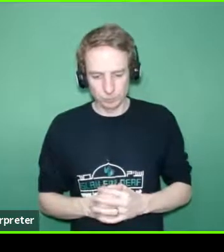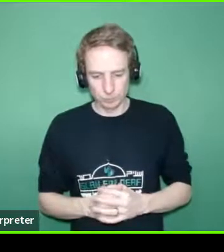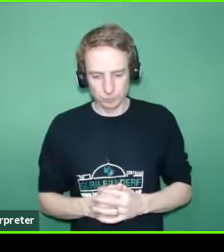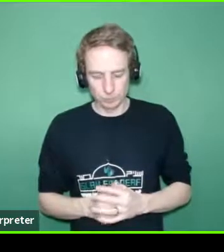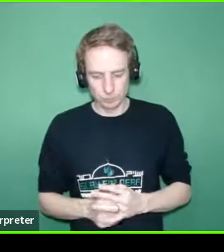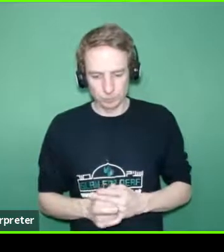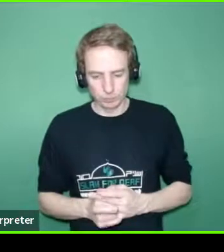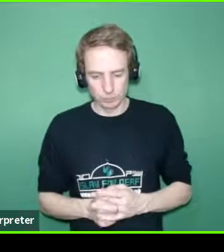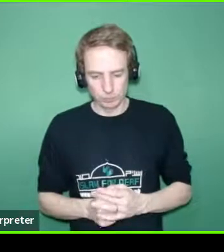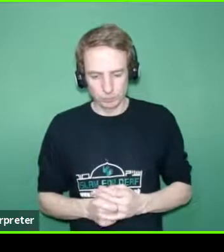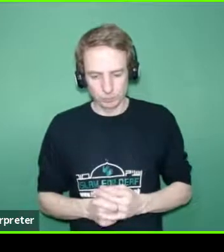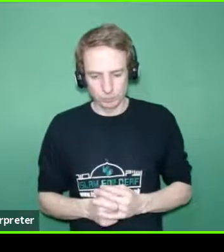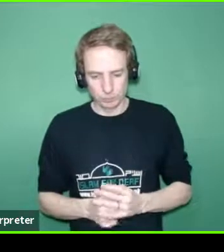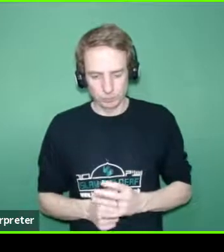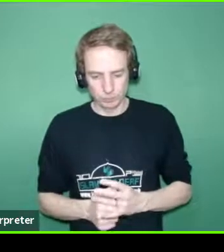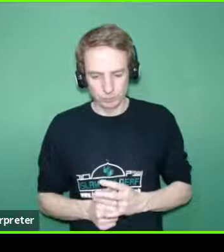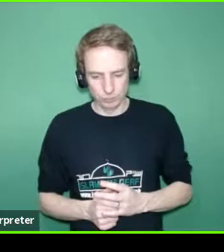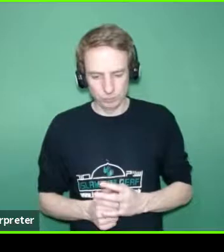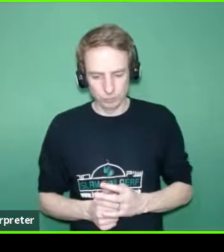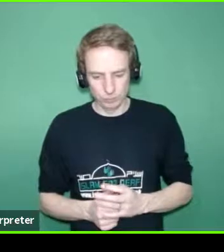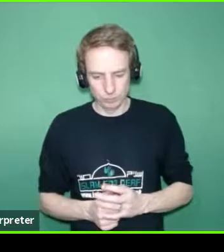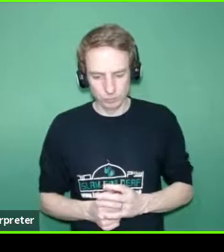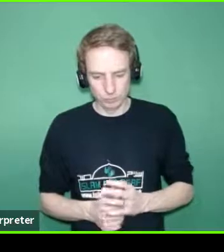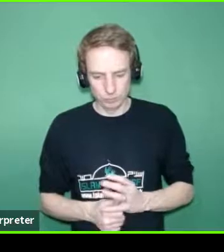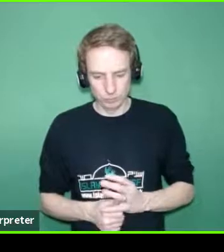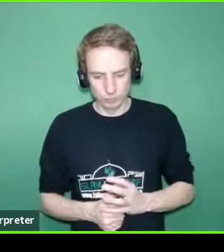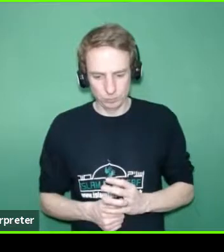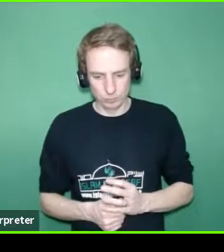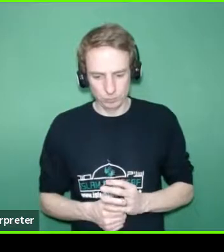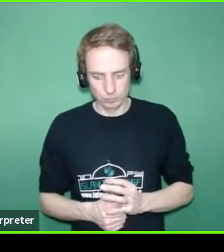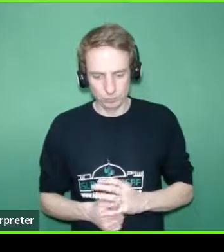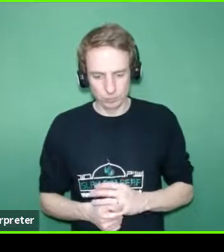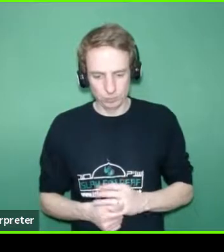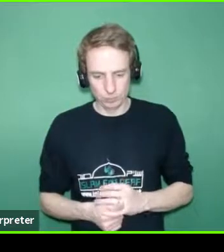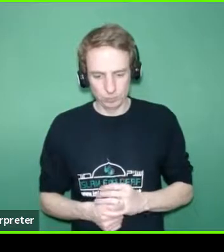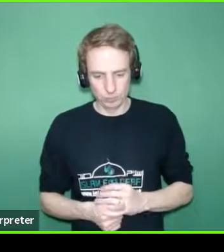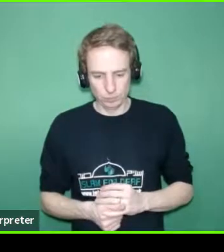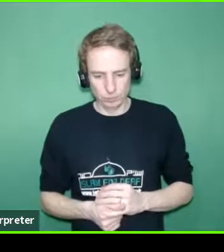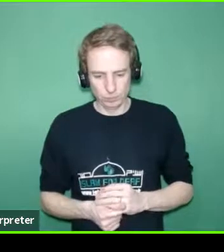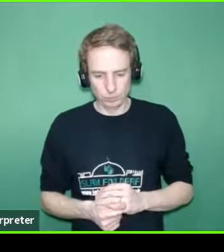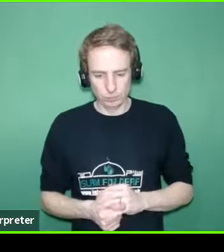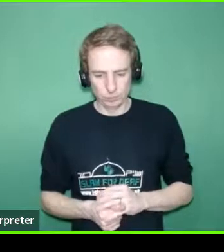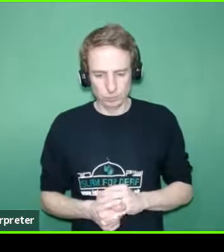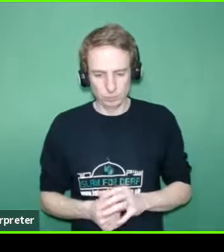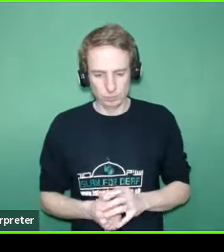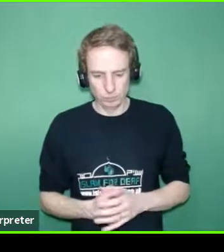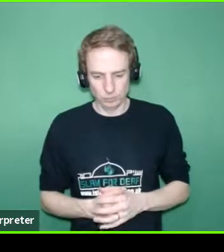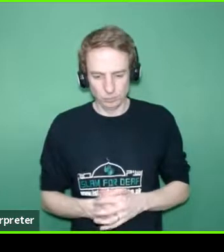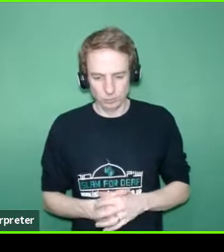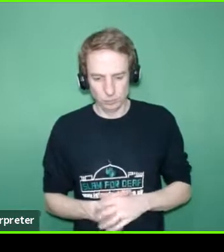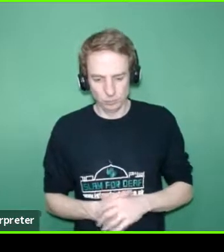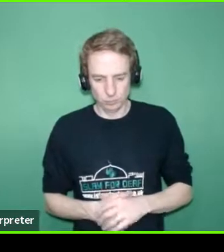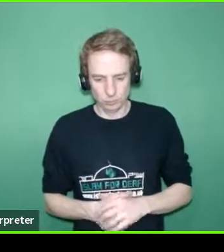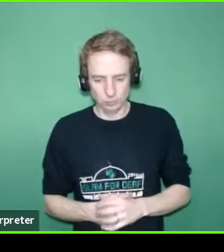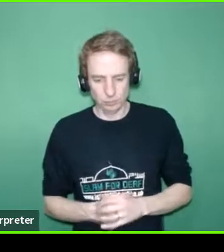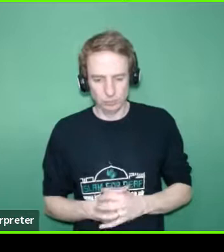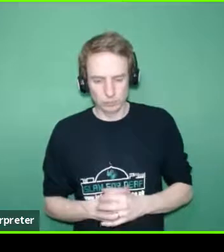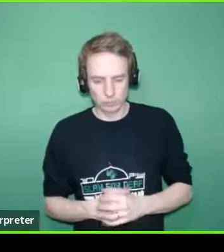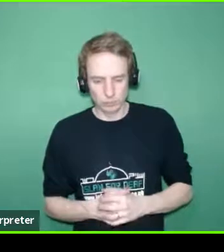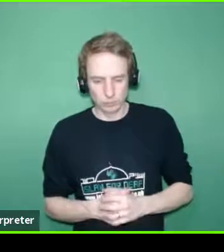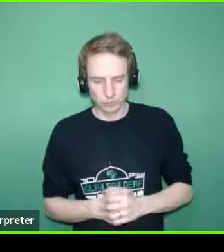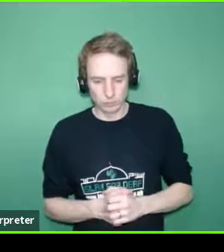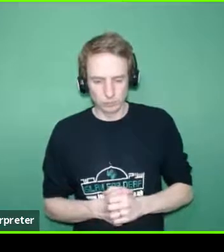منه صريحة فهي على قسمين. الأحاديث الصريحة في ذلك هي على قسمين،